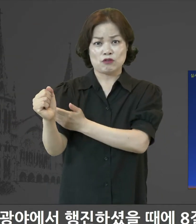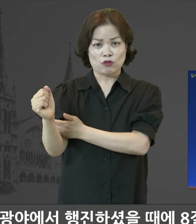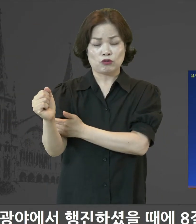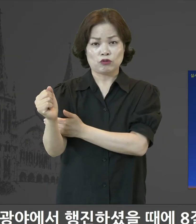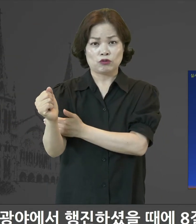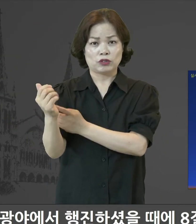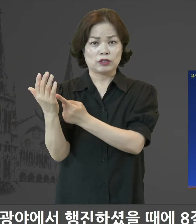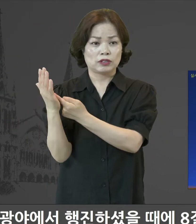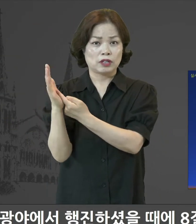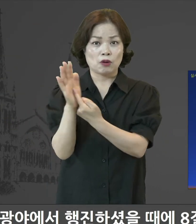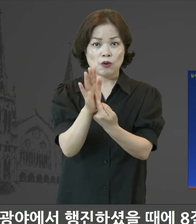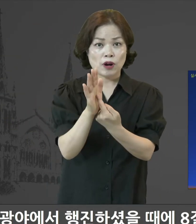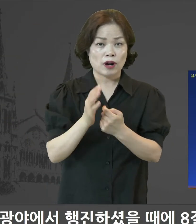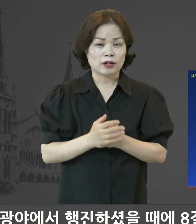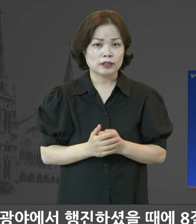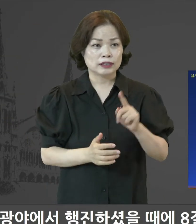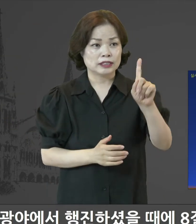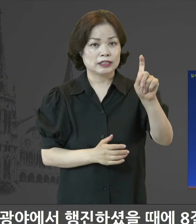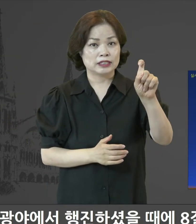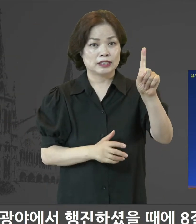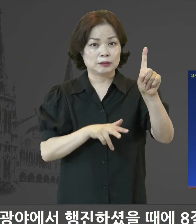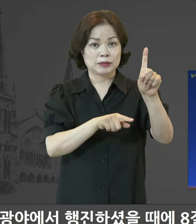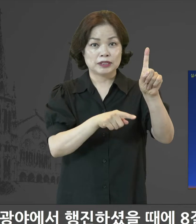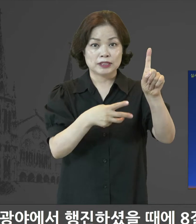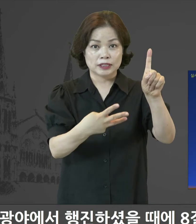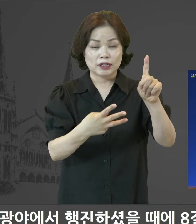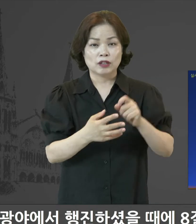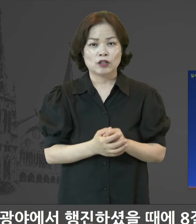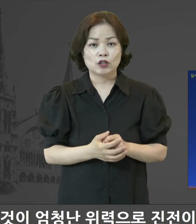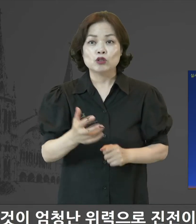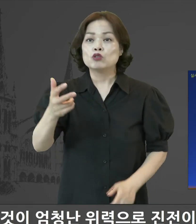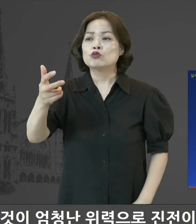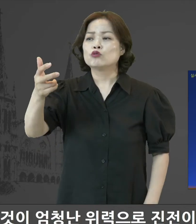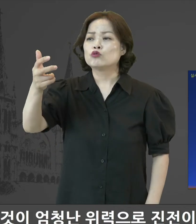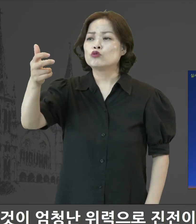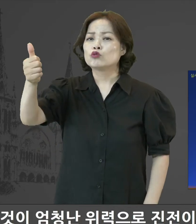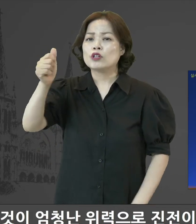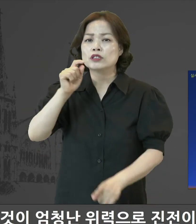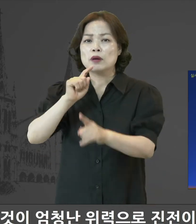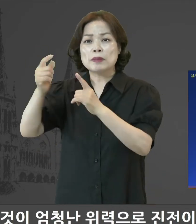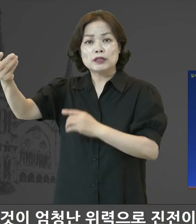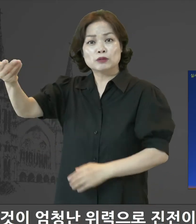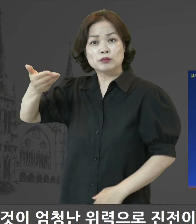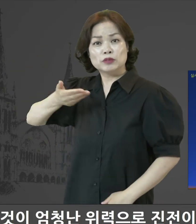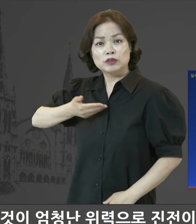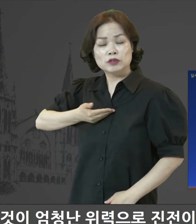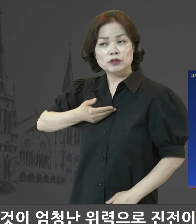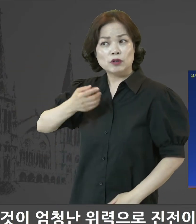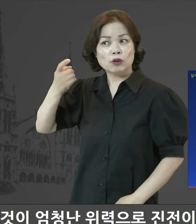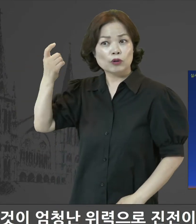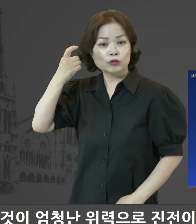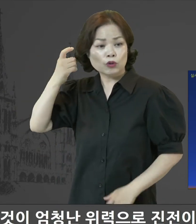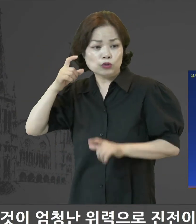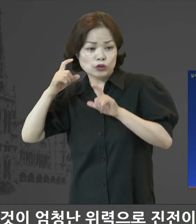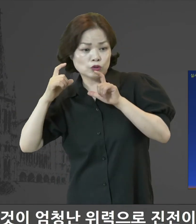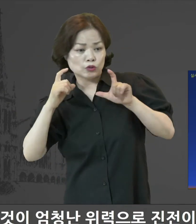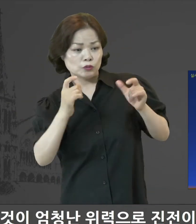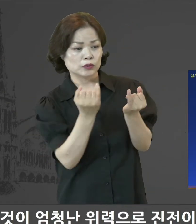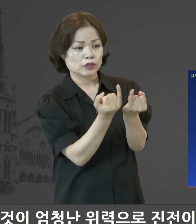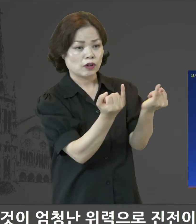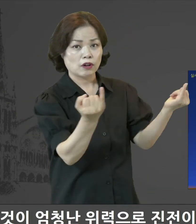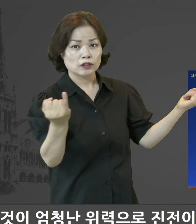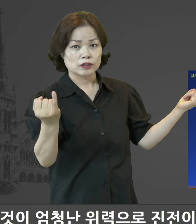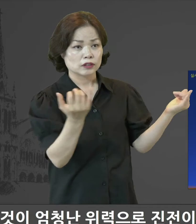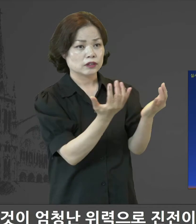되는데 11절에 매우 흥미로운 말씀이 나옵니다. 주께서 말씀을 주시니 소식을 공포하는 여자들은